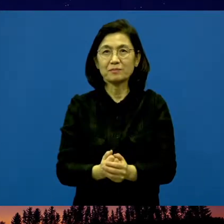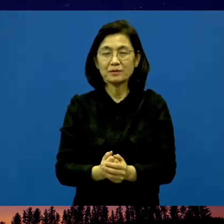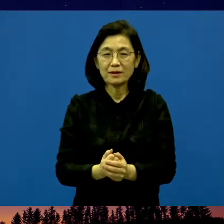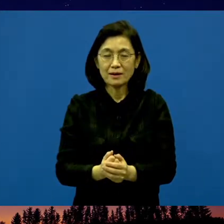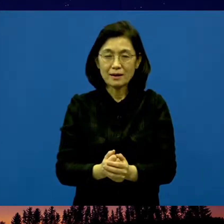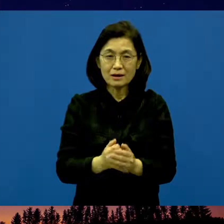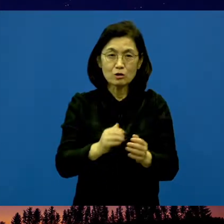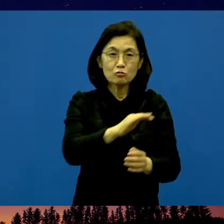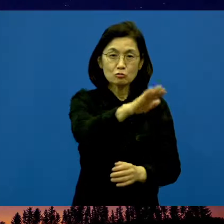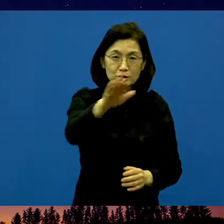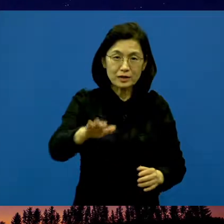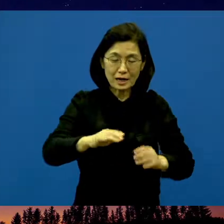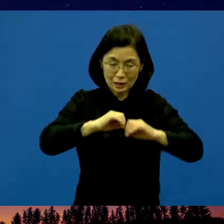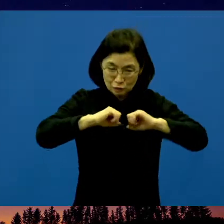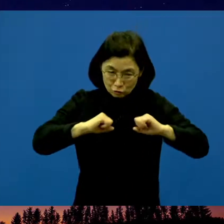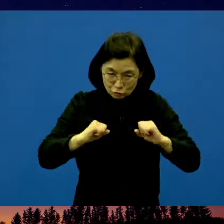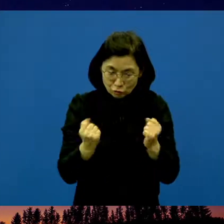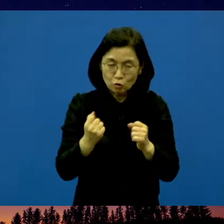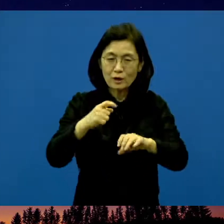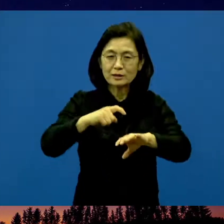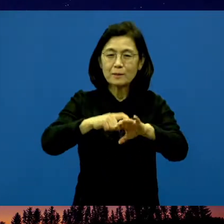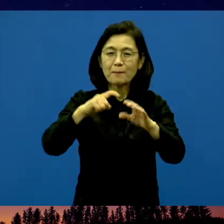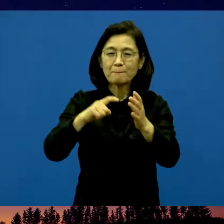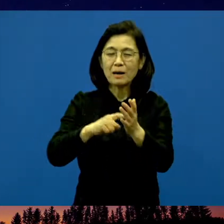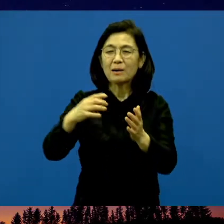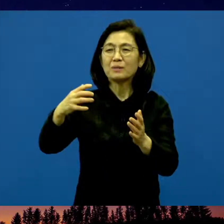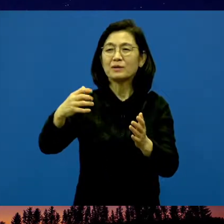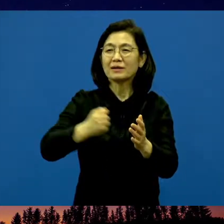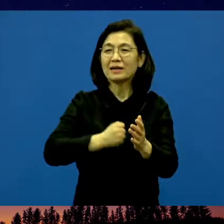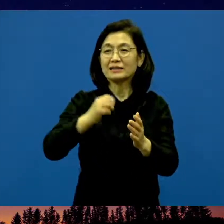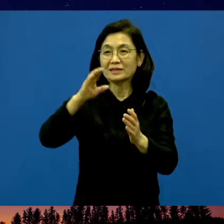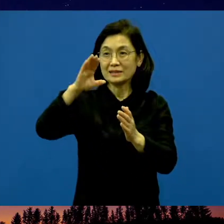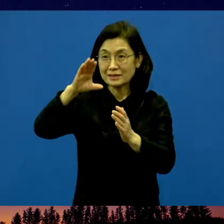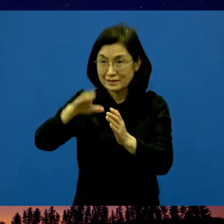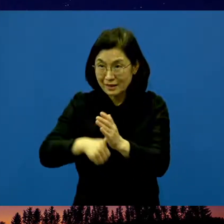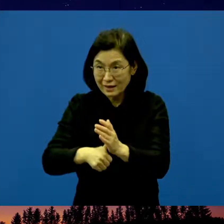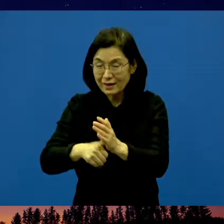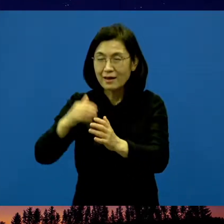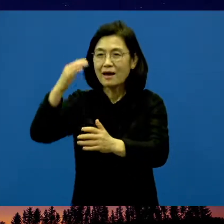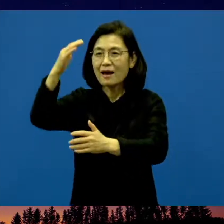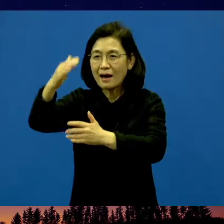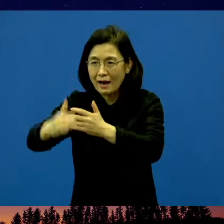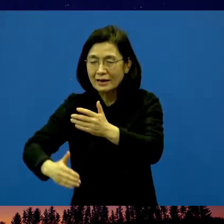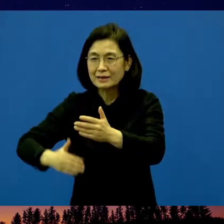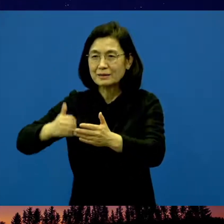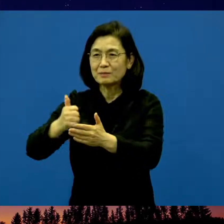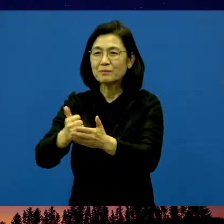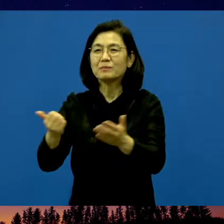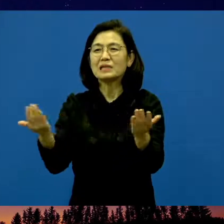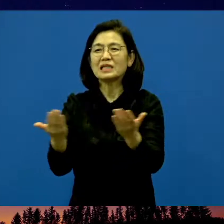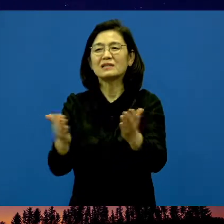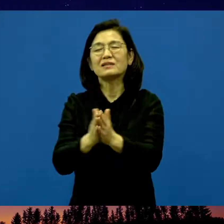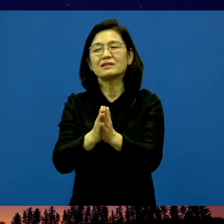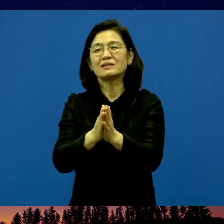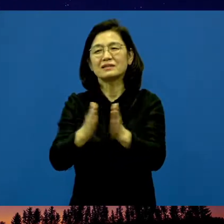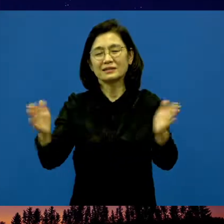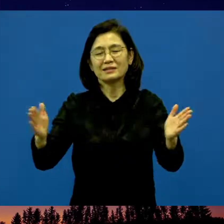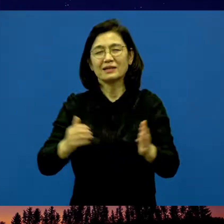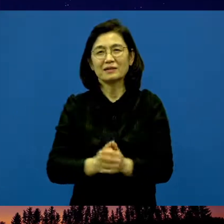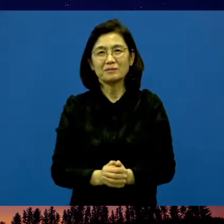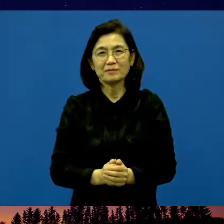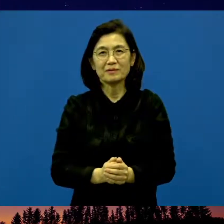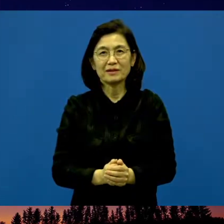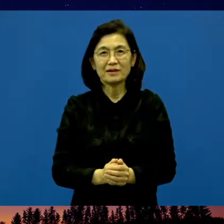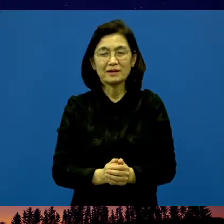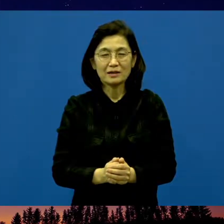마음, 하나님의 말씀에 대해서 순종에 옮기려고 하는 사람을 찾으신다는 거예요. 순종의 태도를